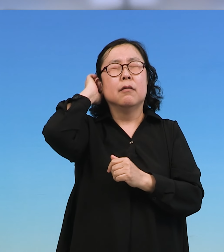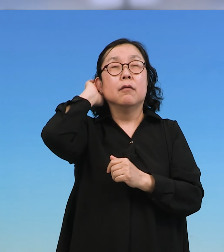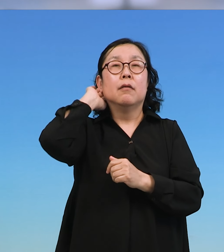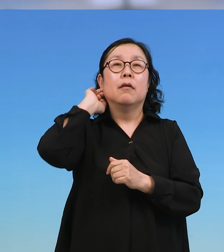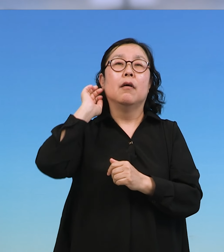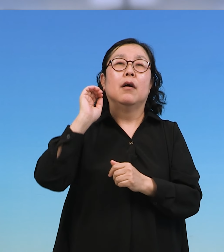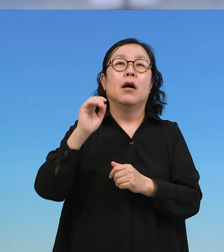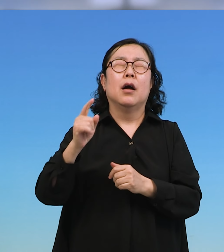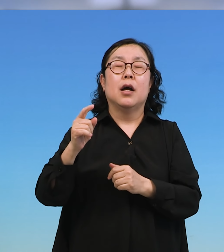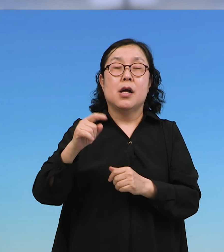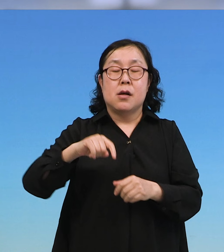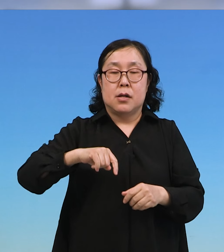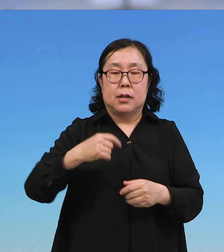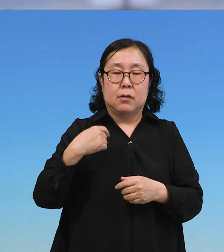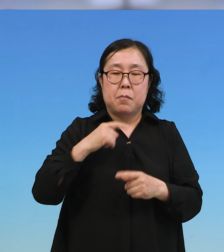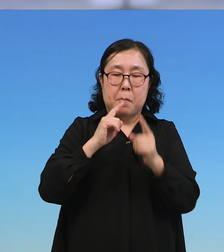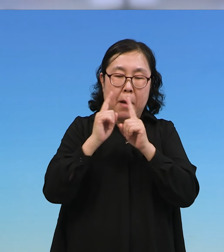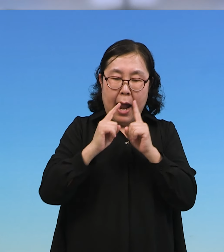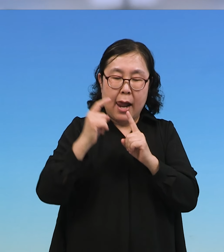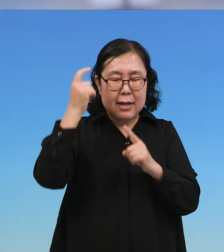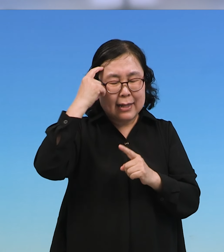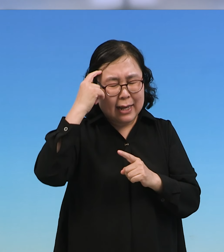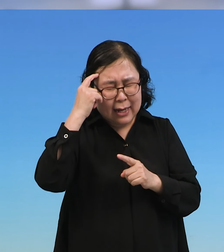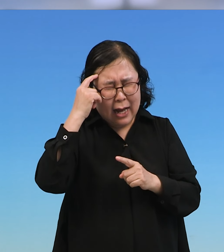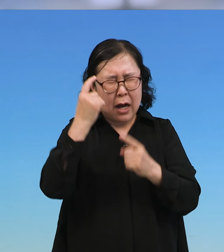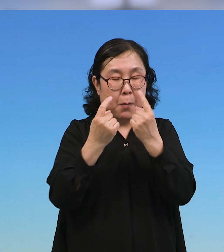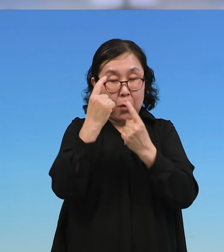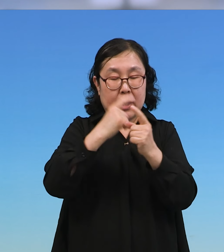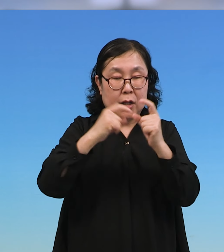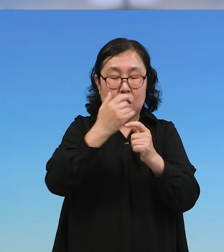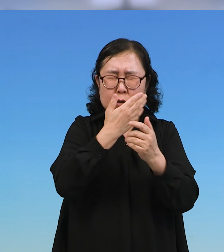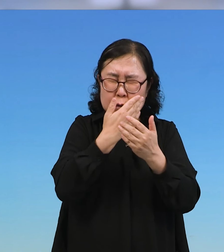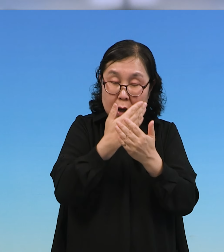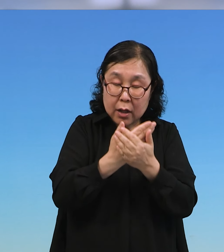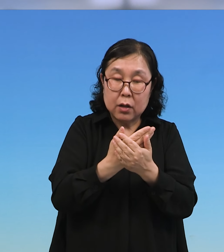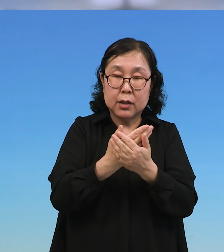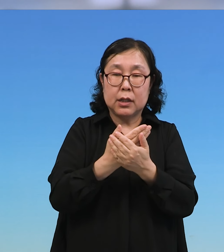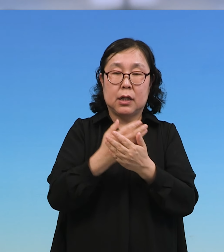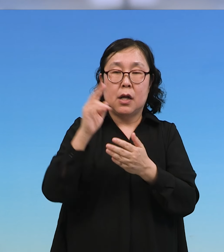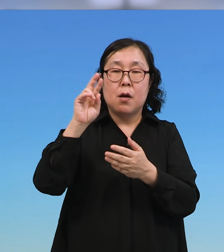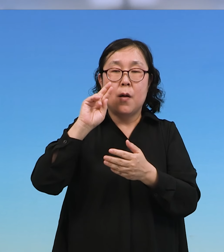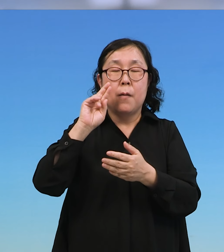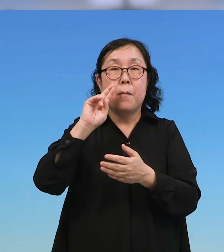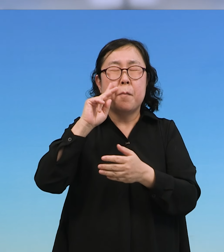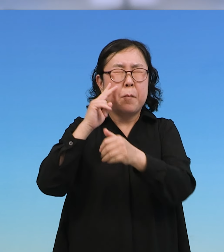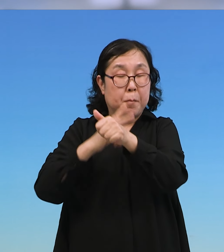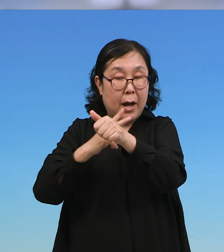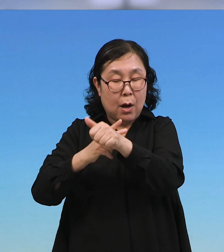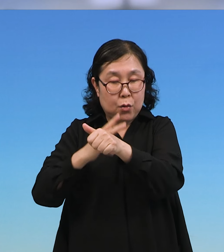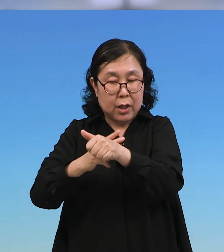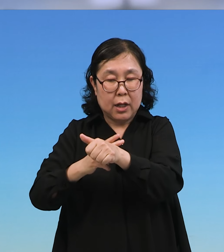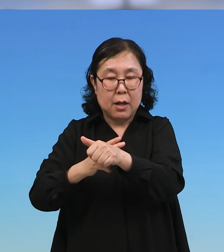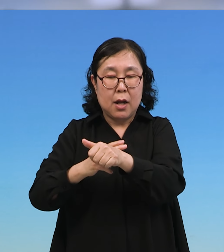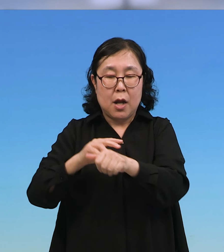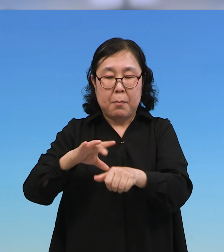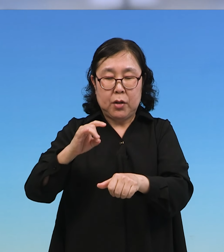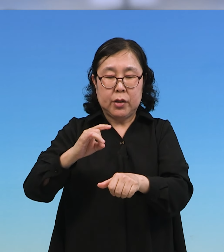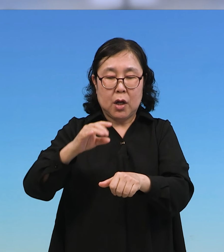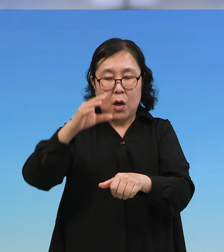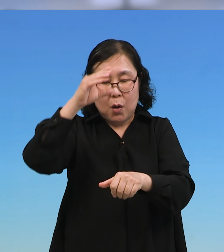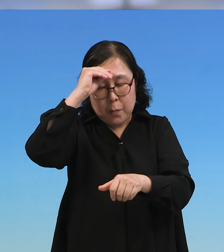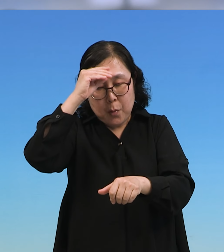소중한 건 솔선수범입니다. 좀 큰 인물 됐다고 뭐 어떤 성도가 와가지고 기도